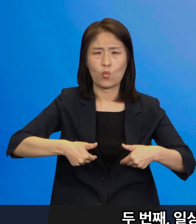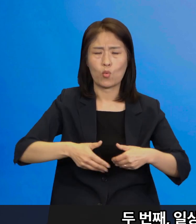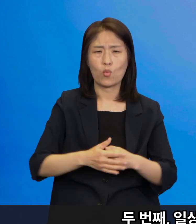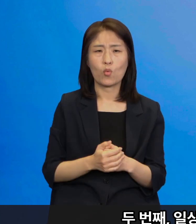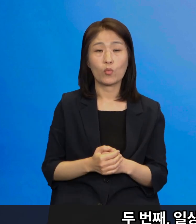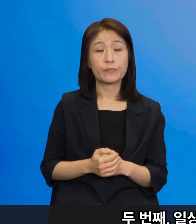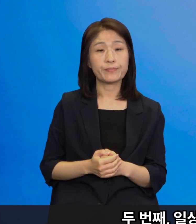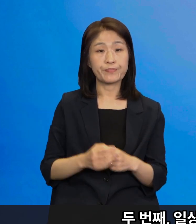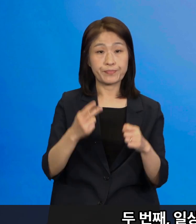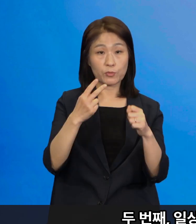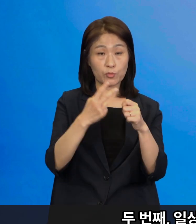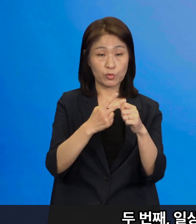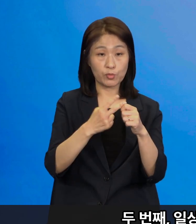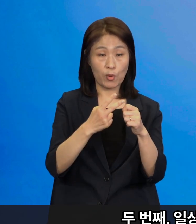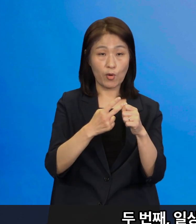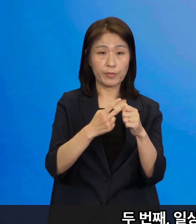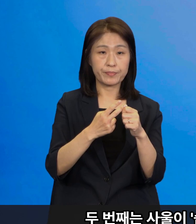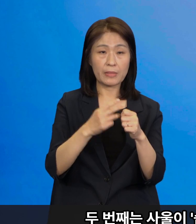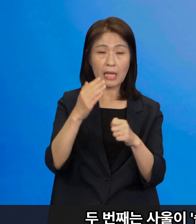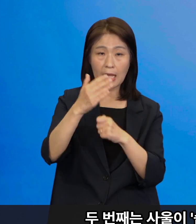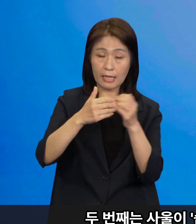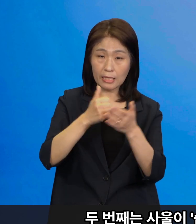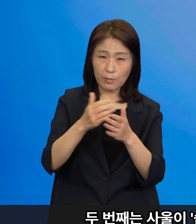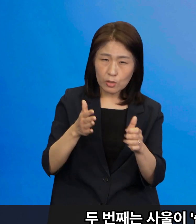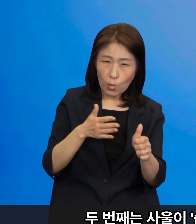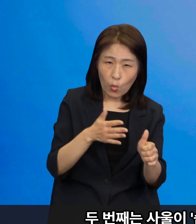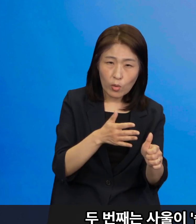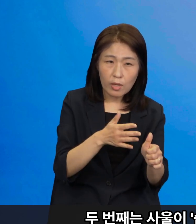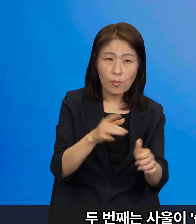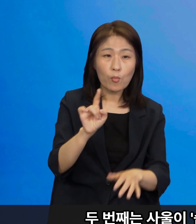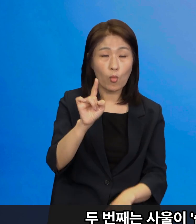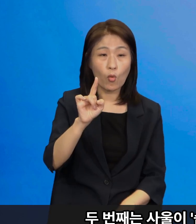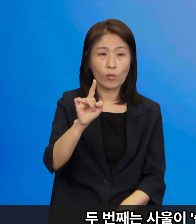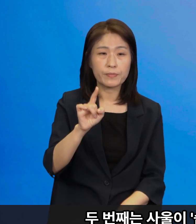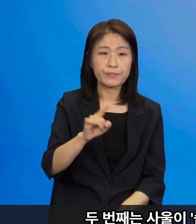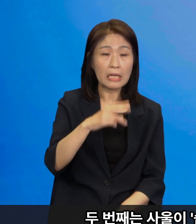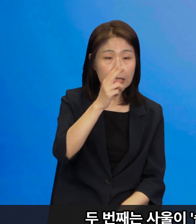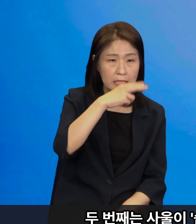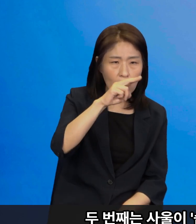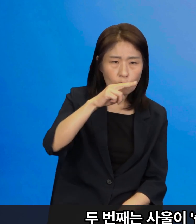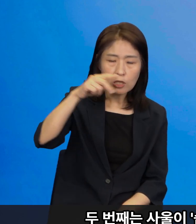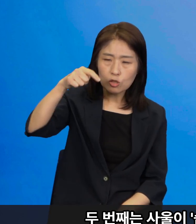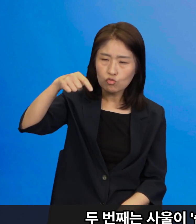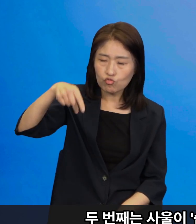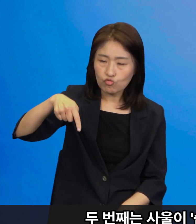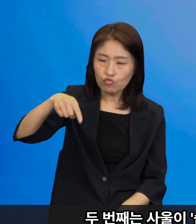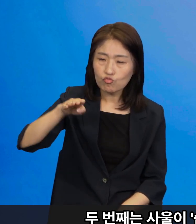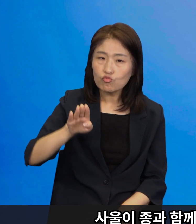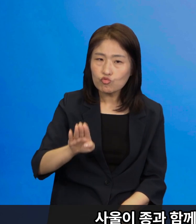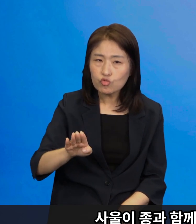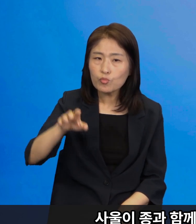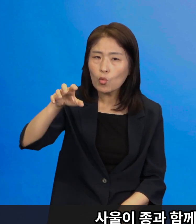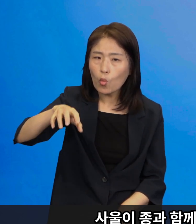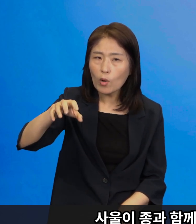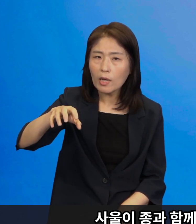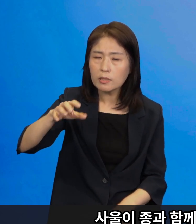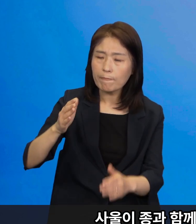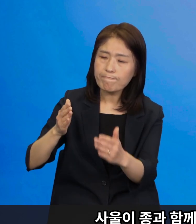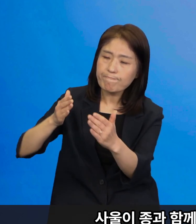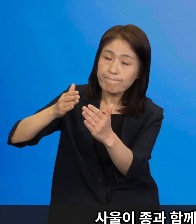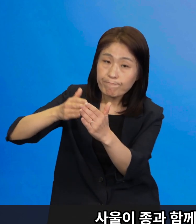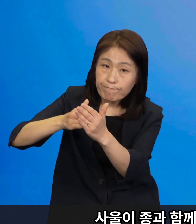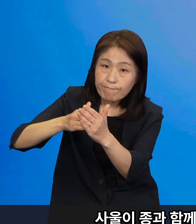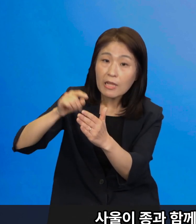자, 두 번째, 일성에 감춰진 하나님의 손길. 두 번째는 사울이 숲 지방까지 오게 된 사건입니다. 자, 사울이 종과